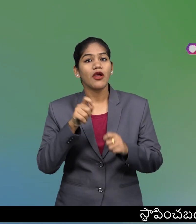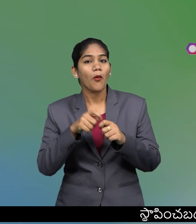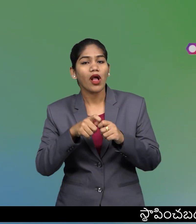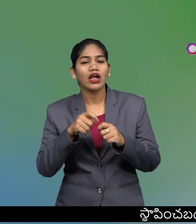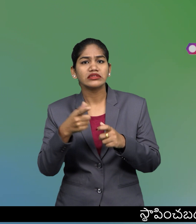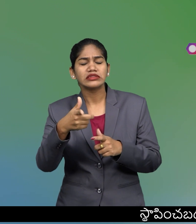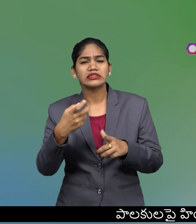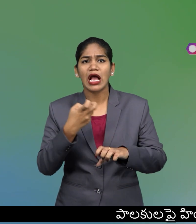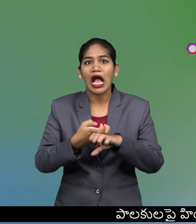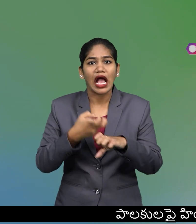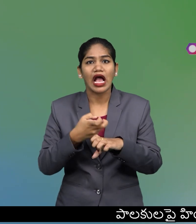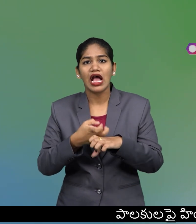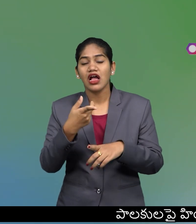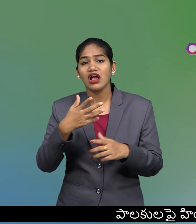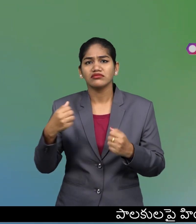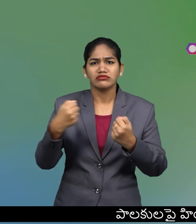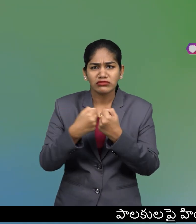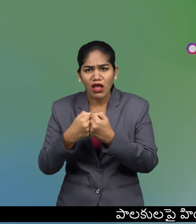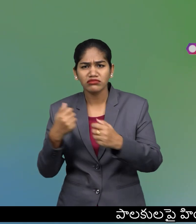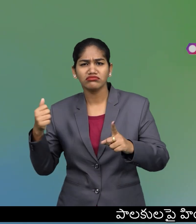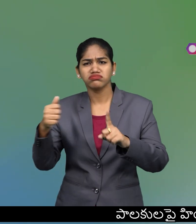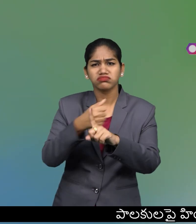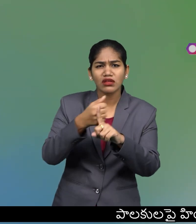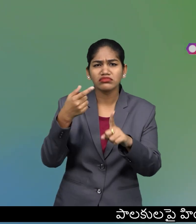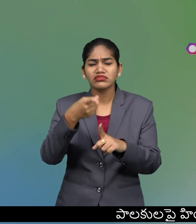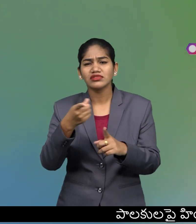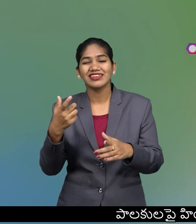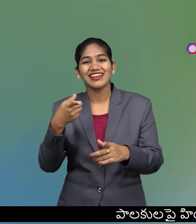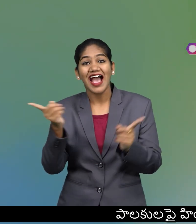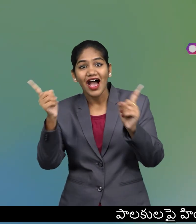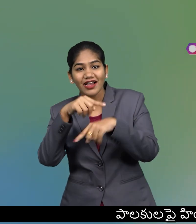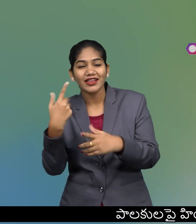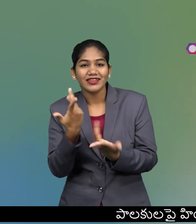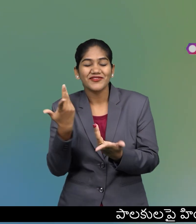స్థాపించబడిన ప్రభుత్వం లేదా పాలకులపై హింసాత్మక చర్య తీసుకోవడం.